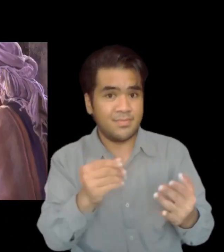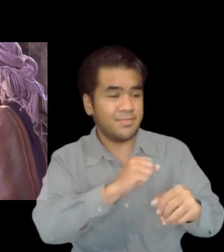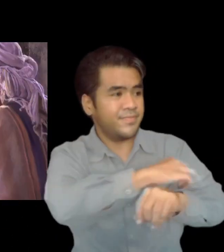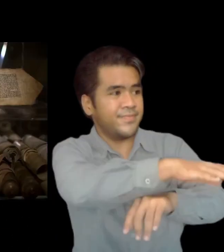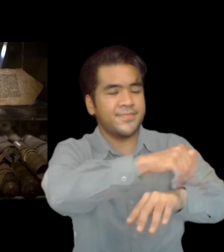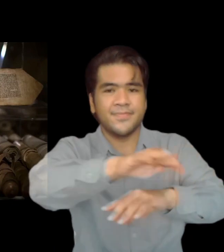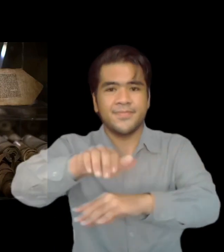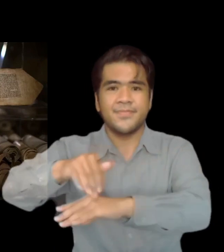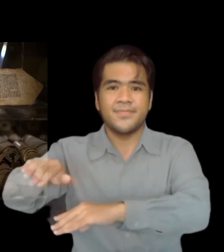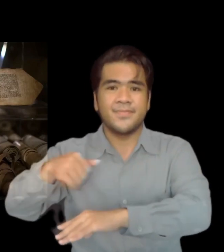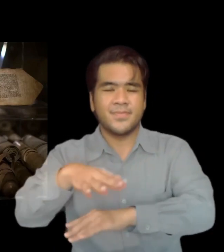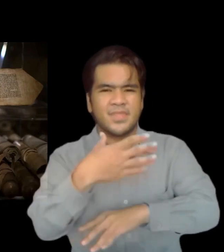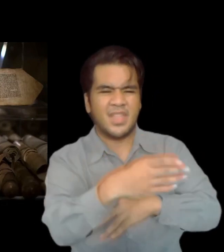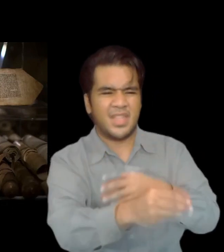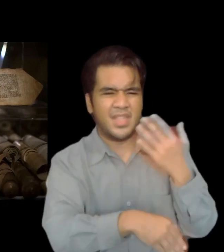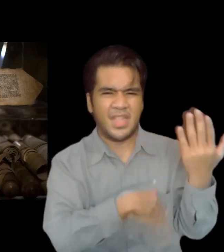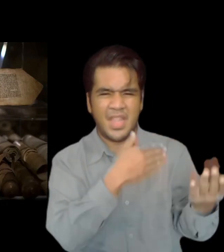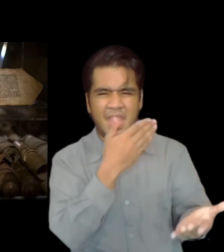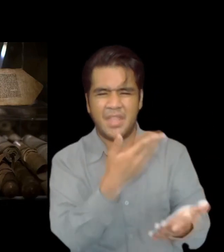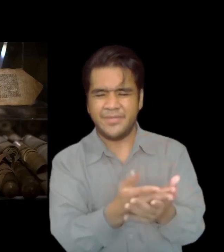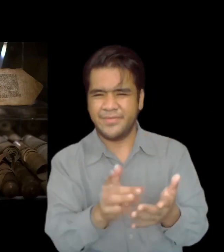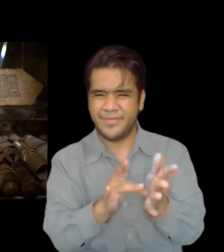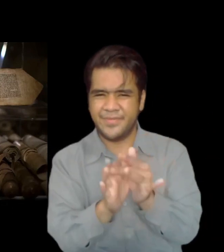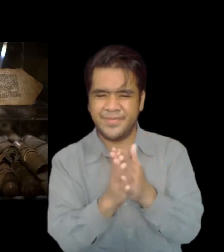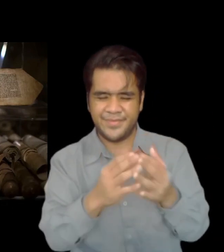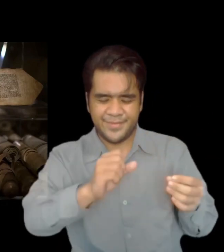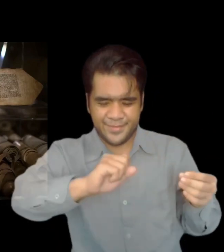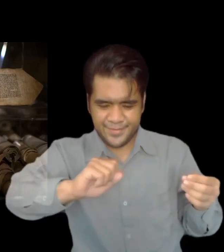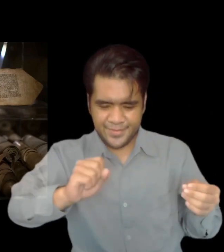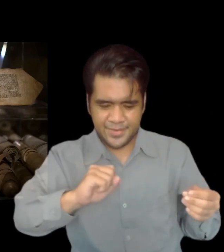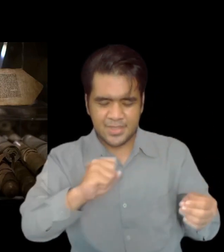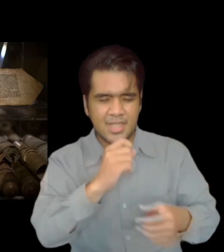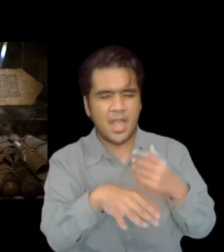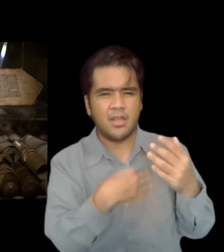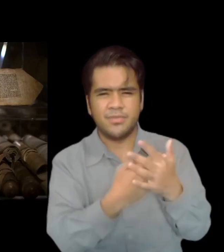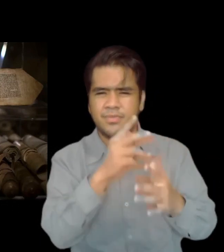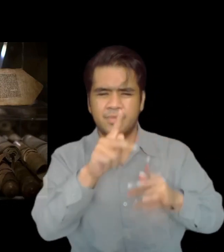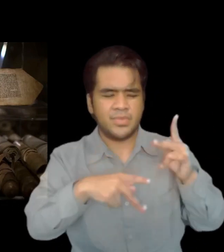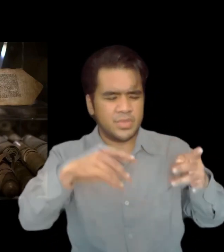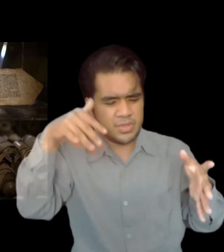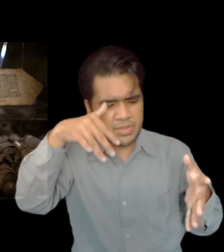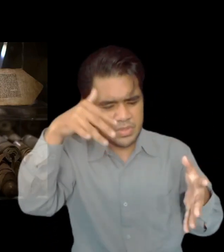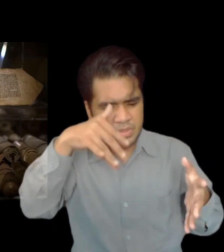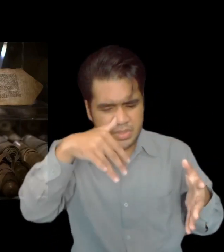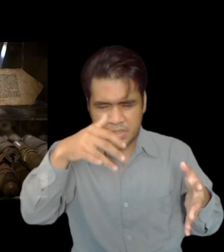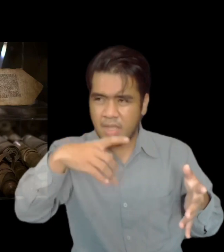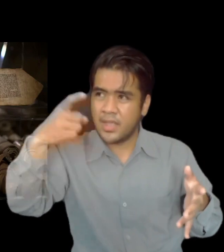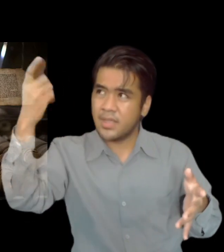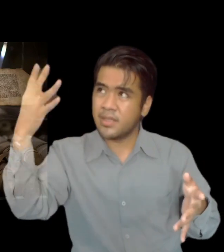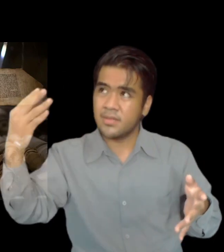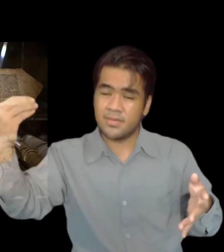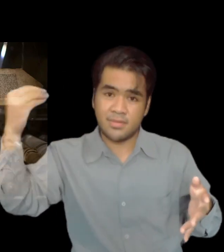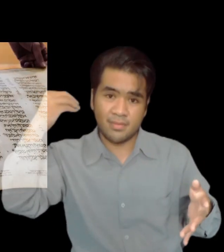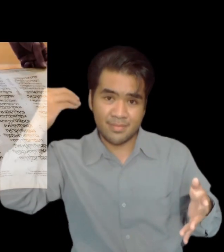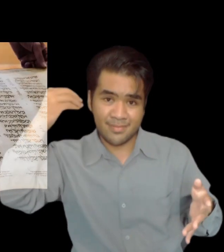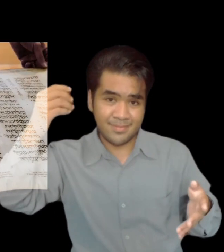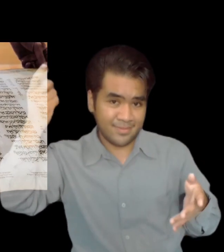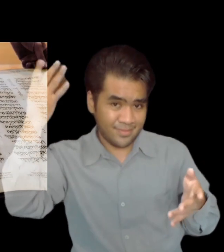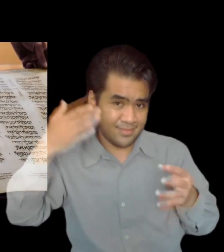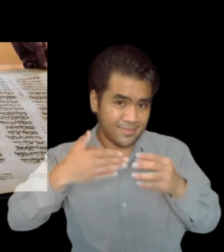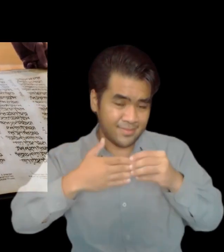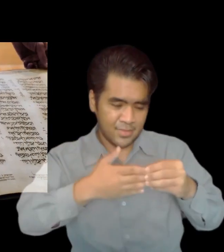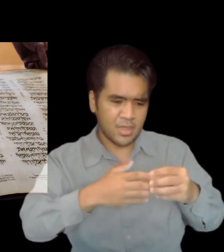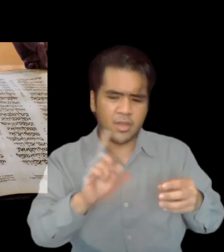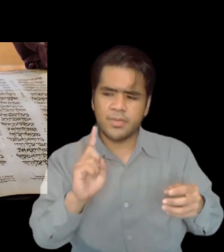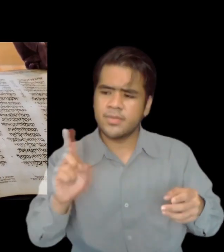ibang mga lahi. At ang mga libu-libong manuscripts na ito ay masusing siniyasat ng mga pantas sa ilalim ng gabay ng Diyos para